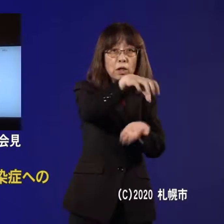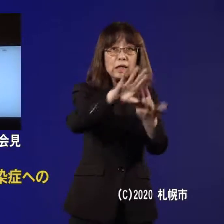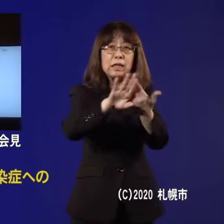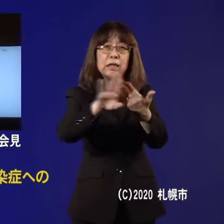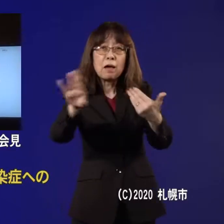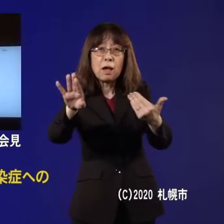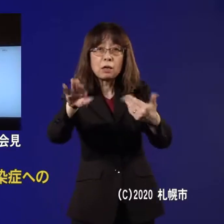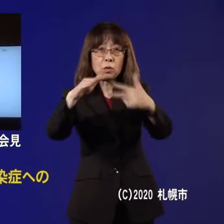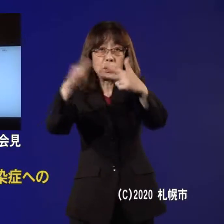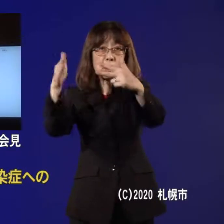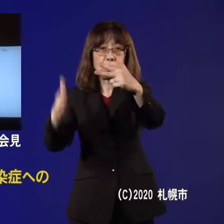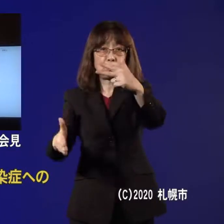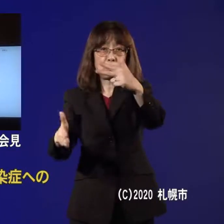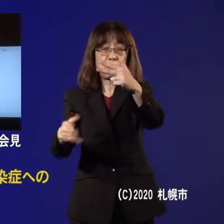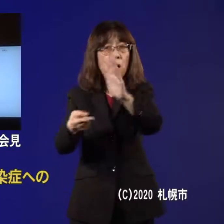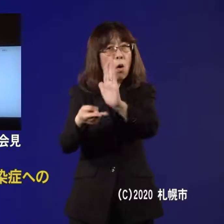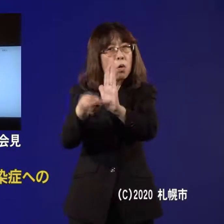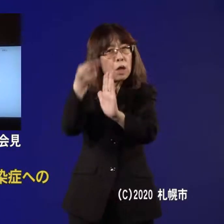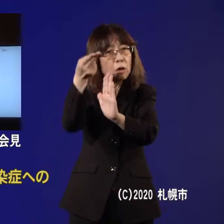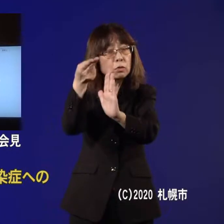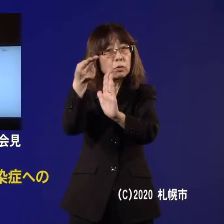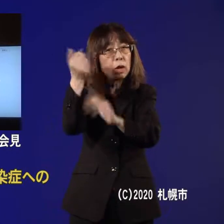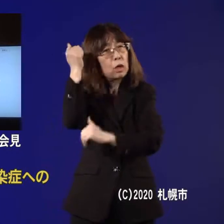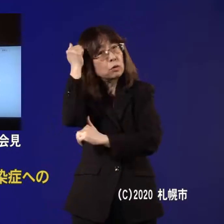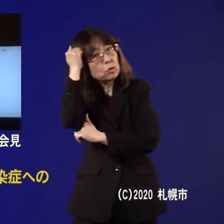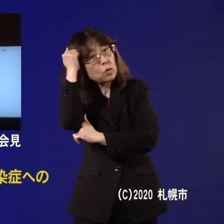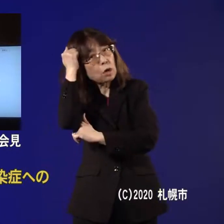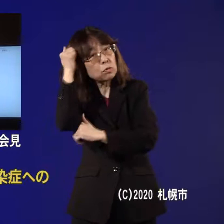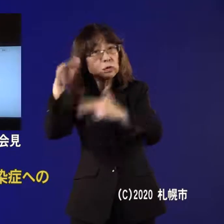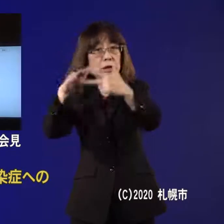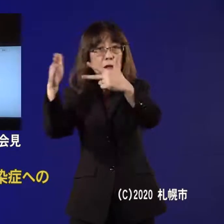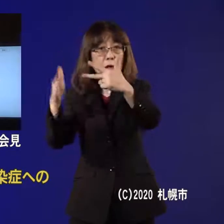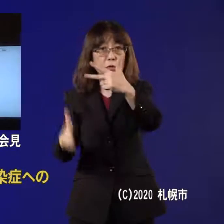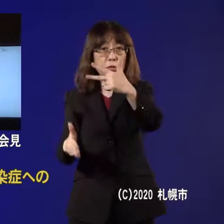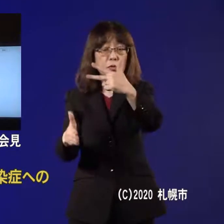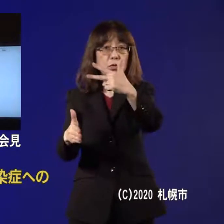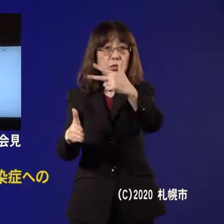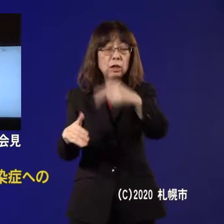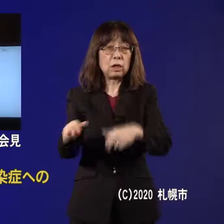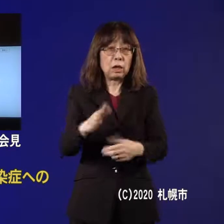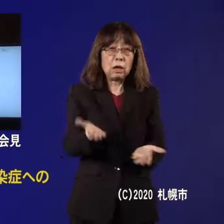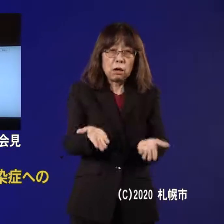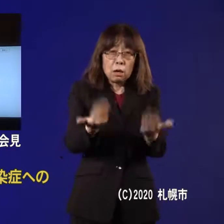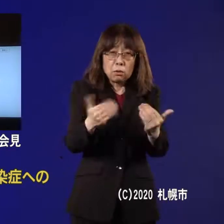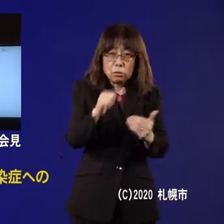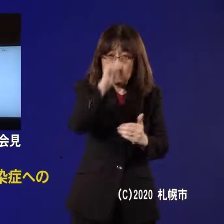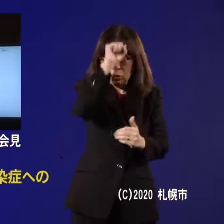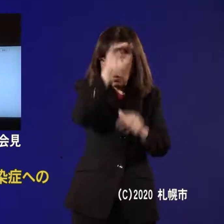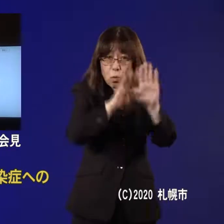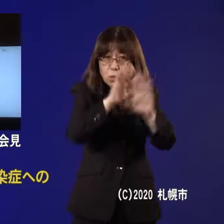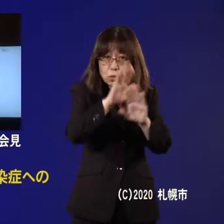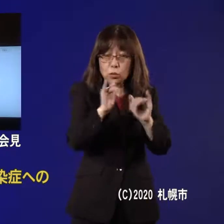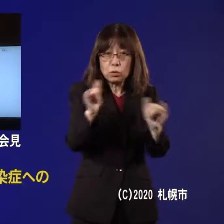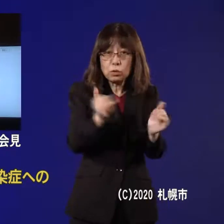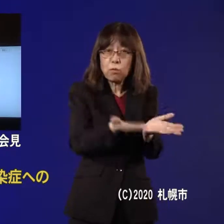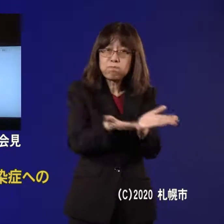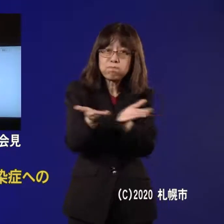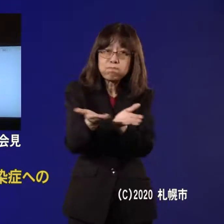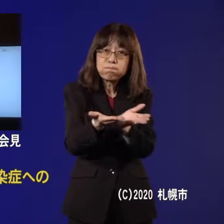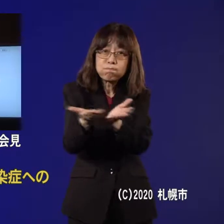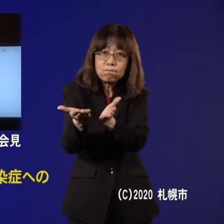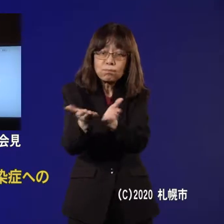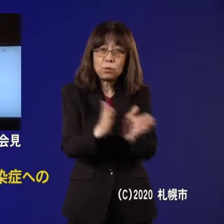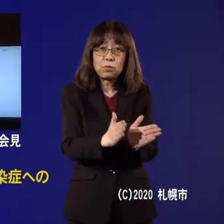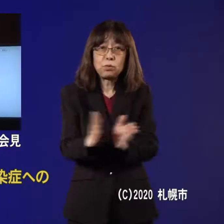で、ホテル等の宿泊施設でこの軽症の方とかを受け入れられるような準備を進め